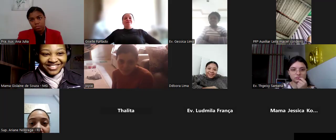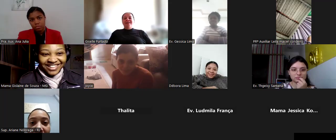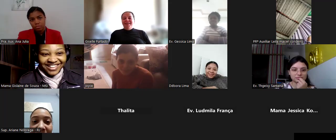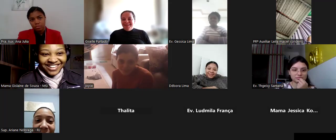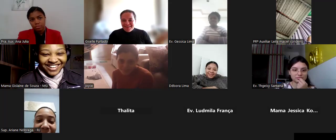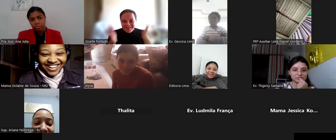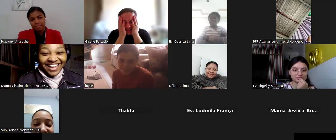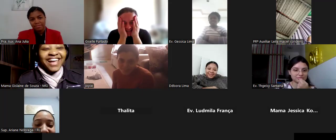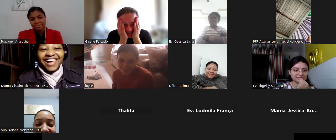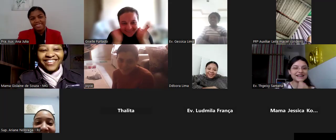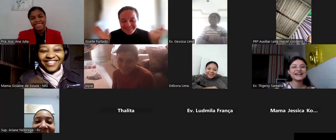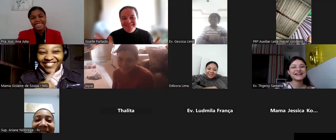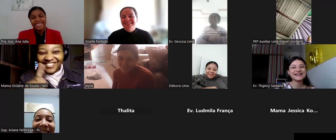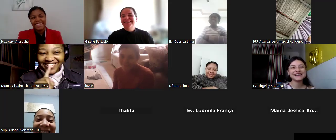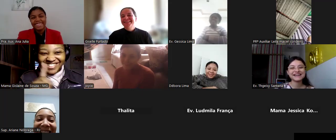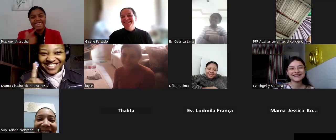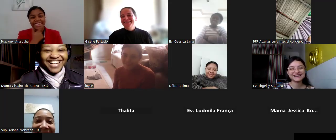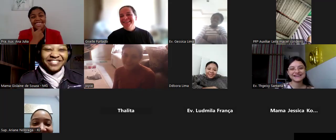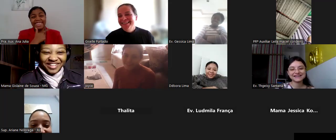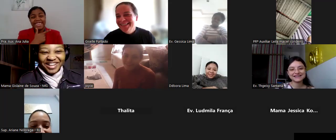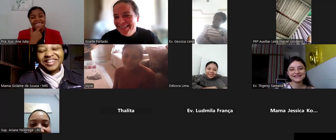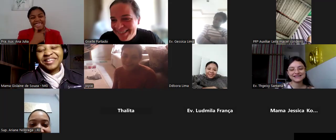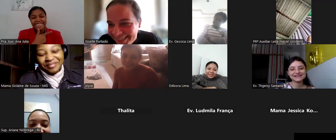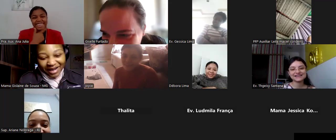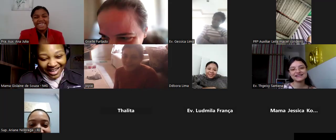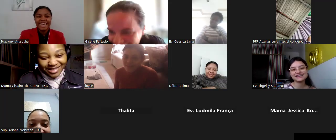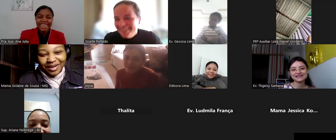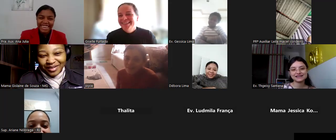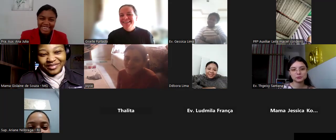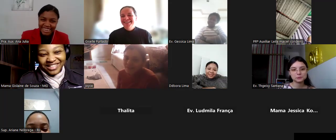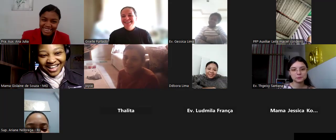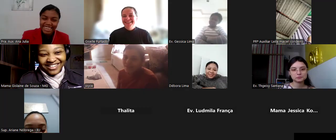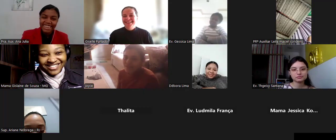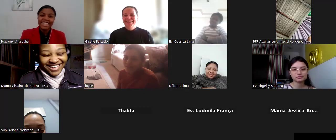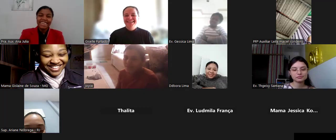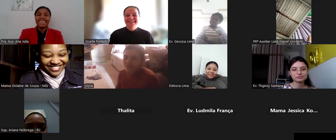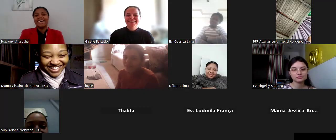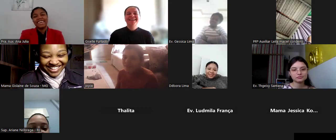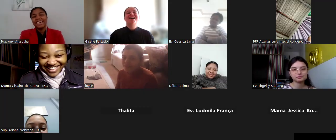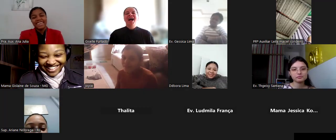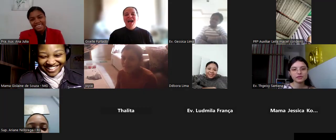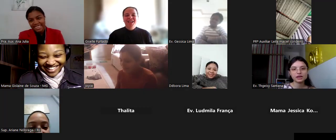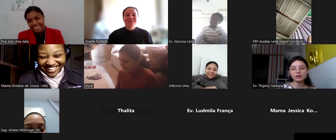aleluia. Eu não gosto de café, mas para convidá-los, aleluia.